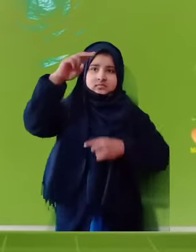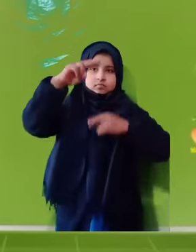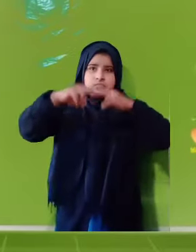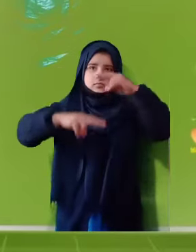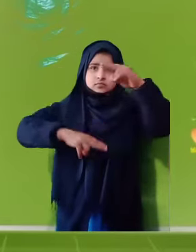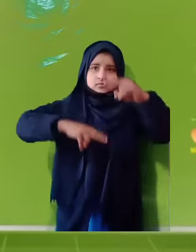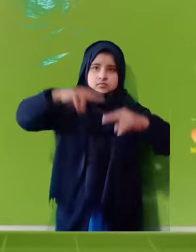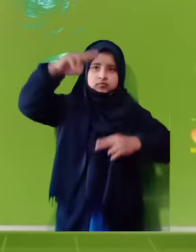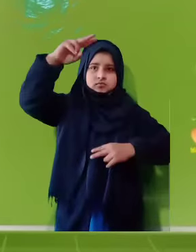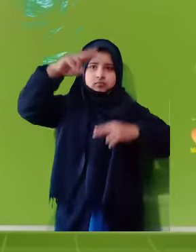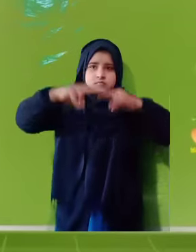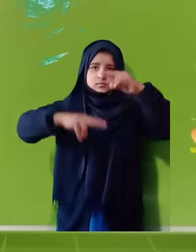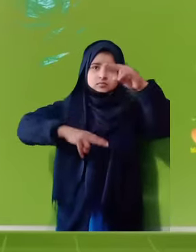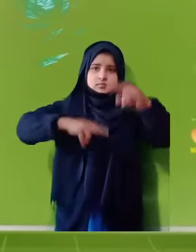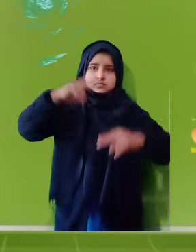नेपचून,